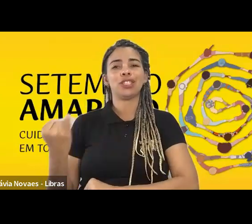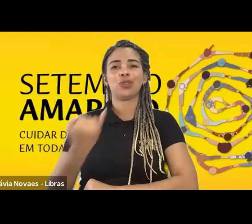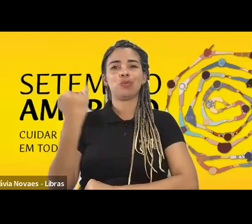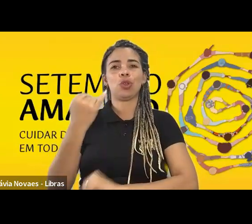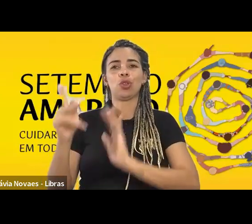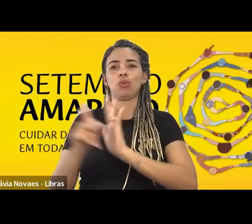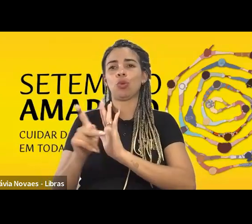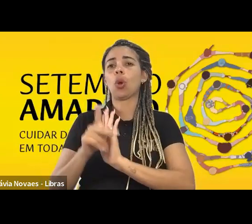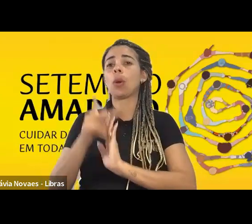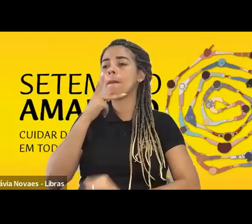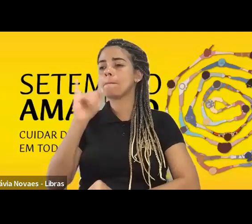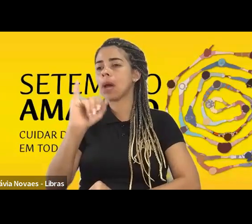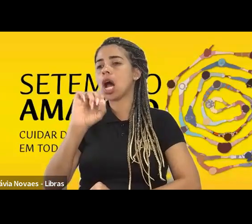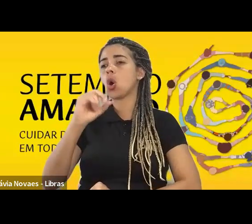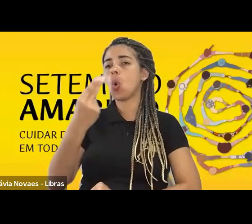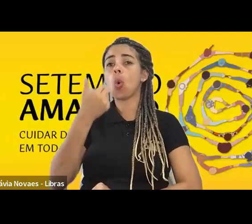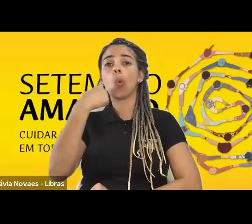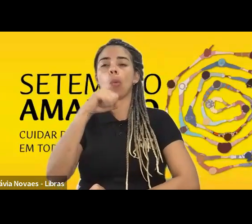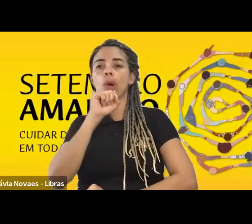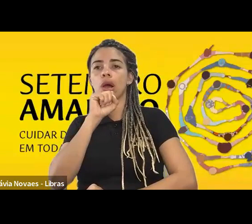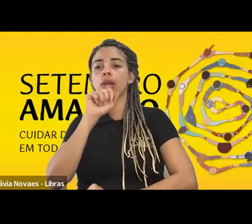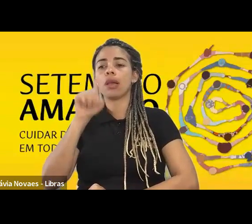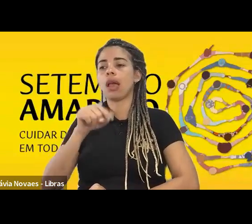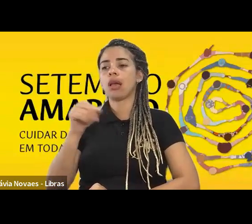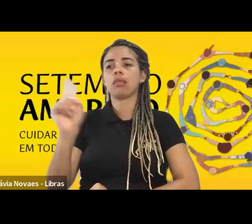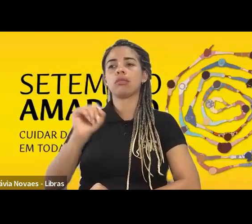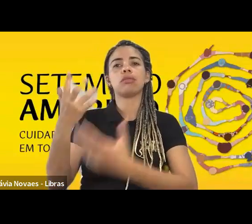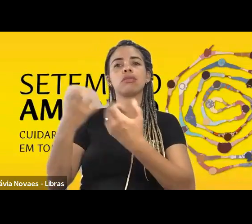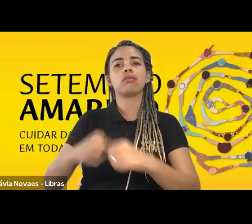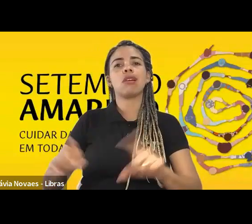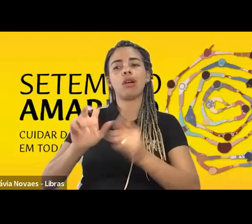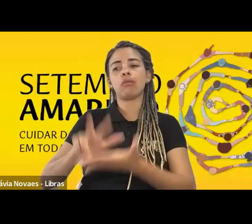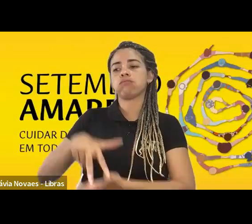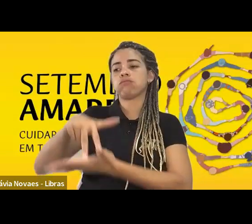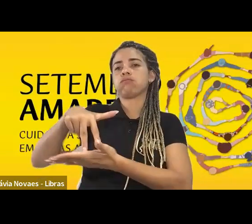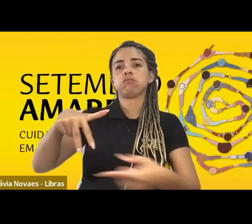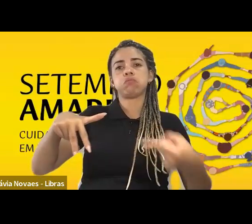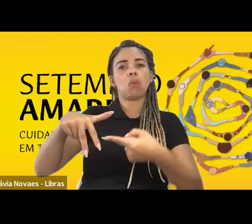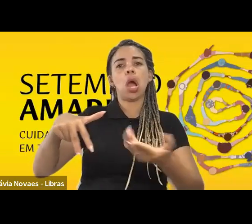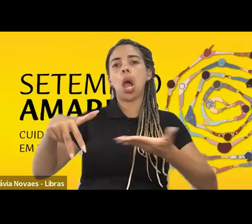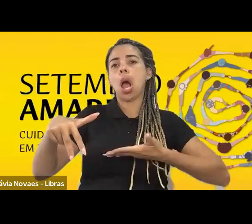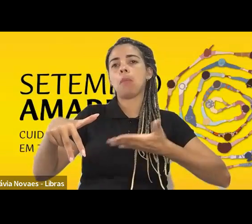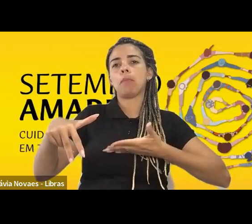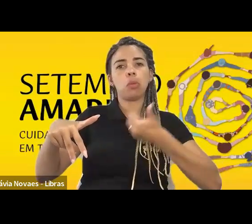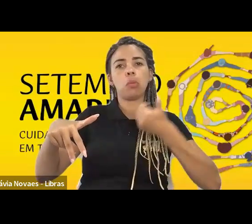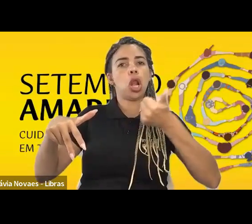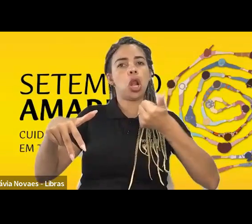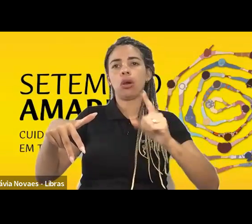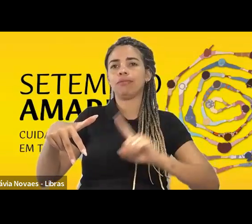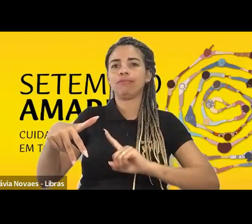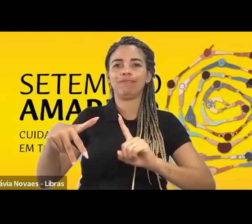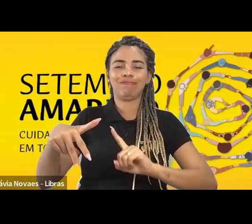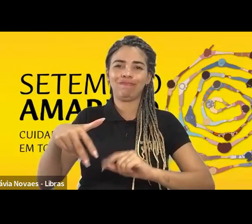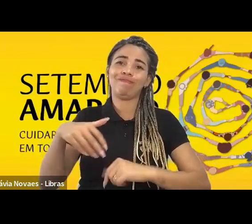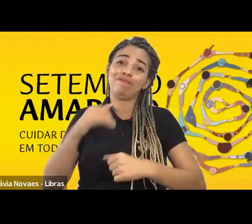de adolescente seja não ser reconhecido como aquele grande amigo ou como o melhor amigo do filho, né? Todos nós